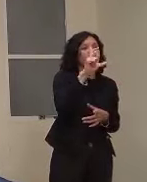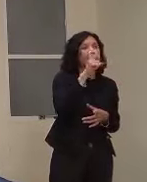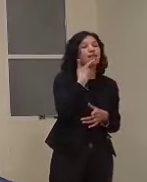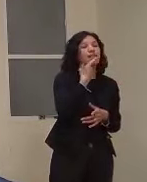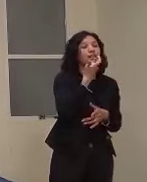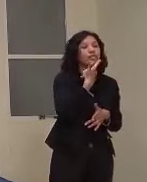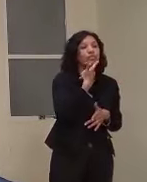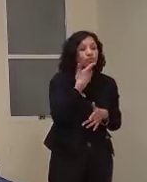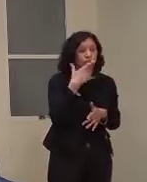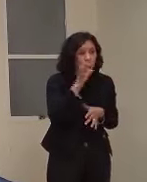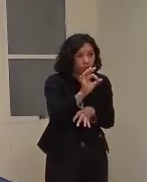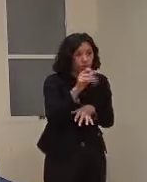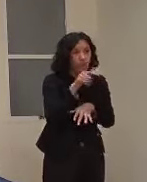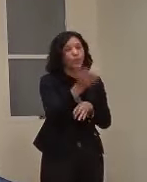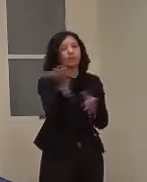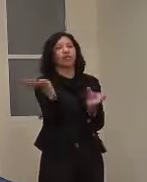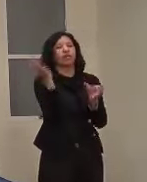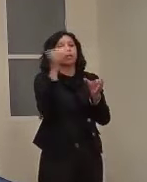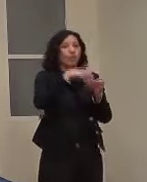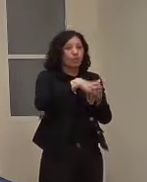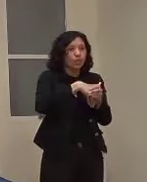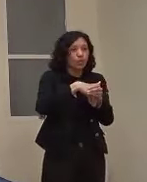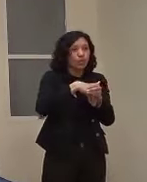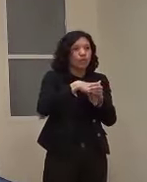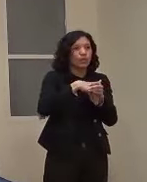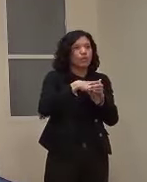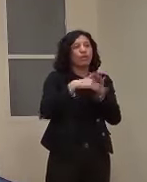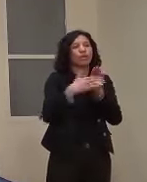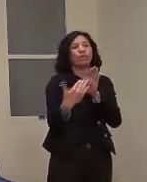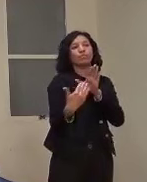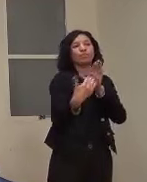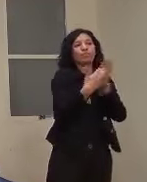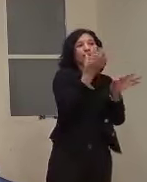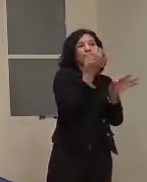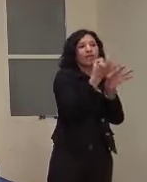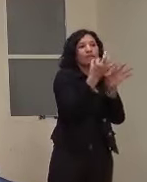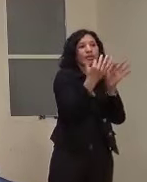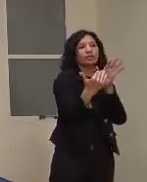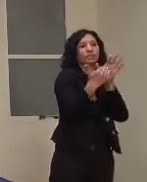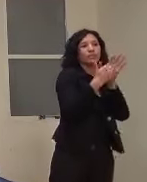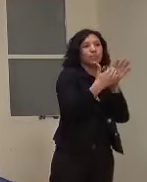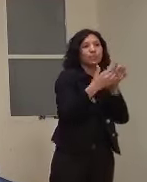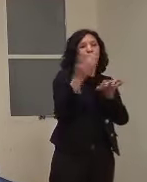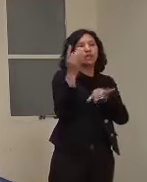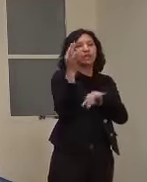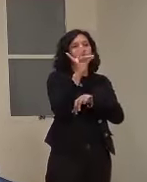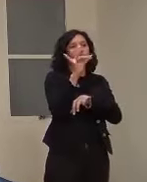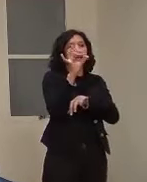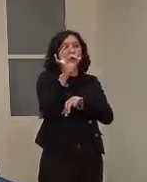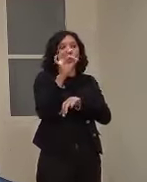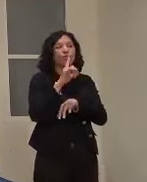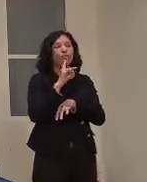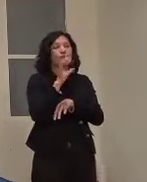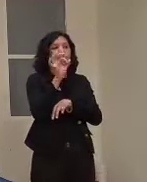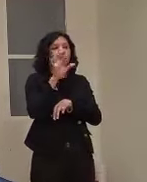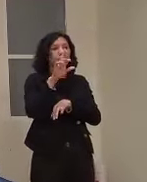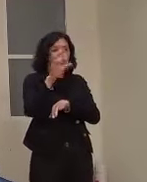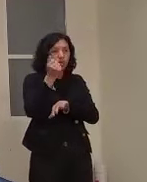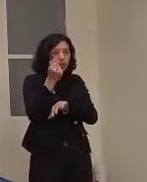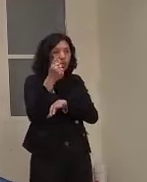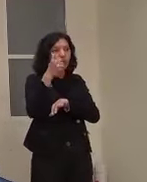partícipes e incluirnos en el suelto prestige académico de la doctora roce de botón que me haya